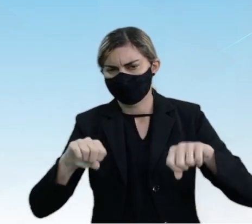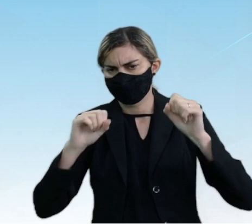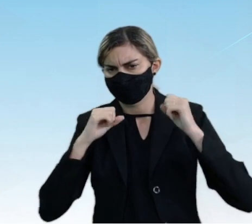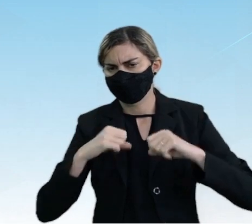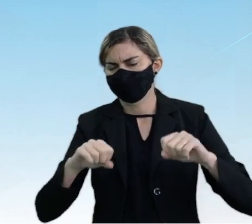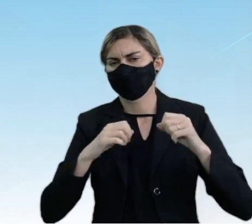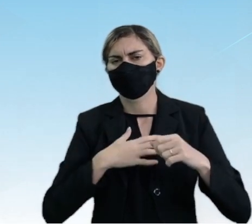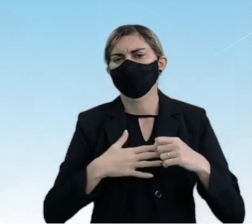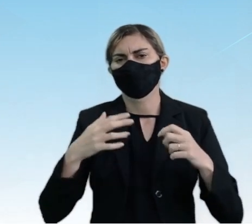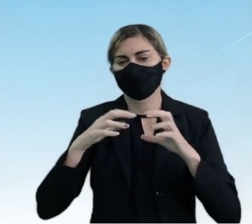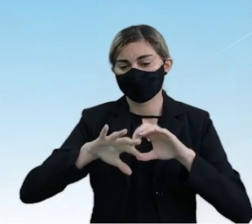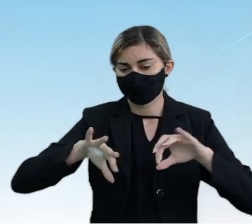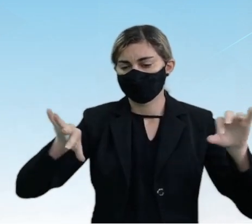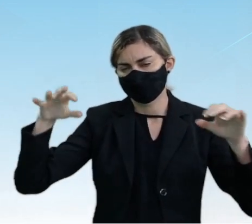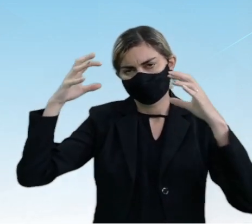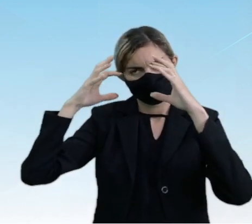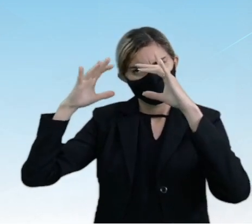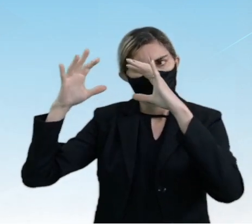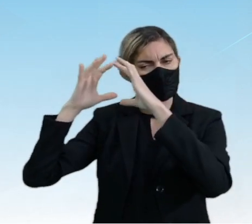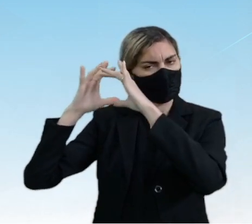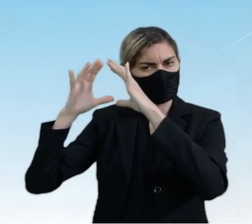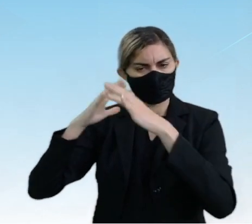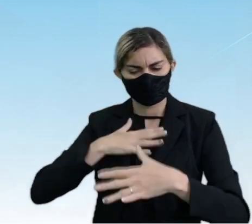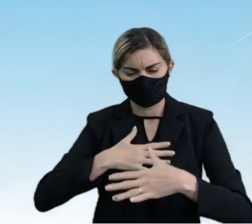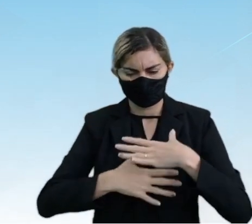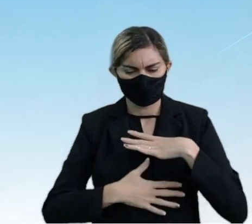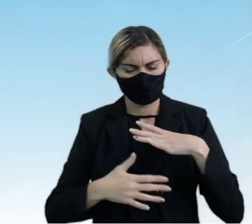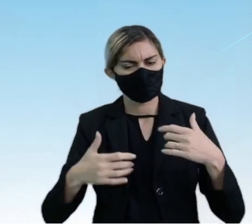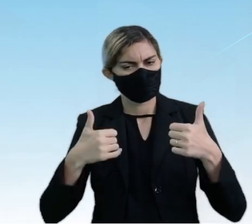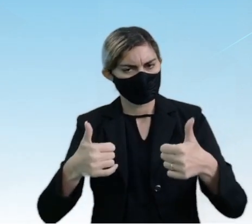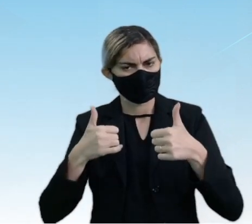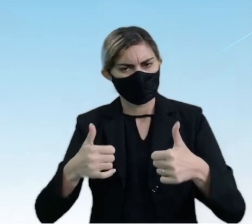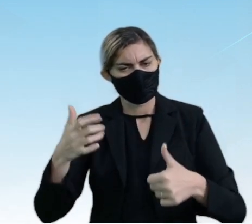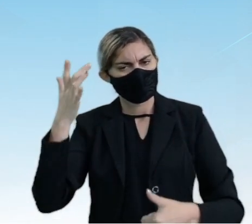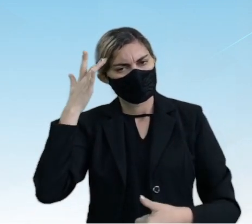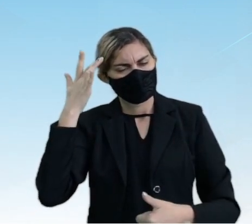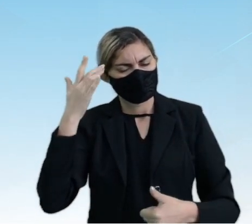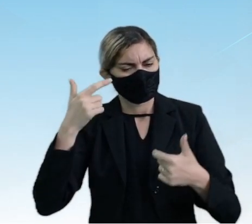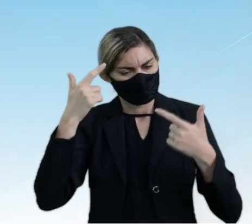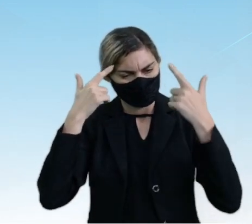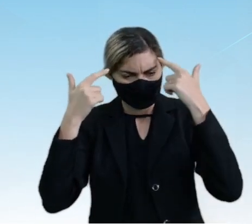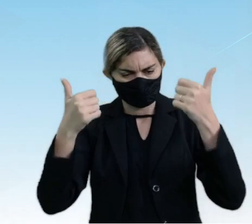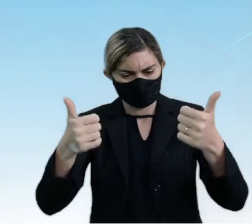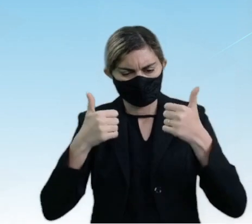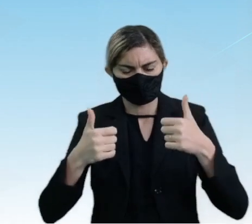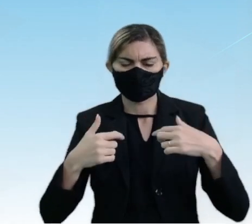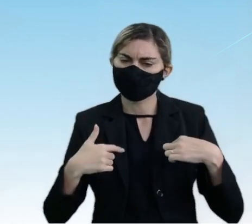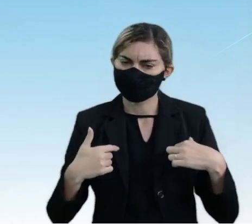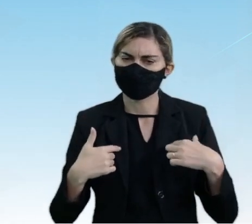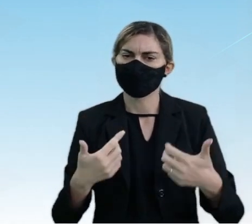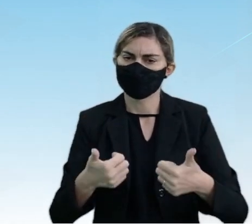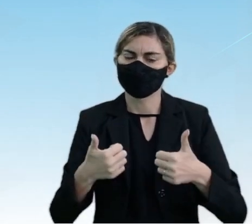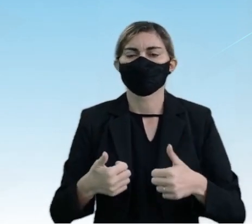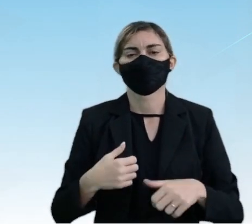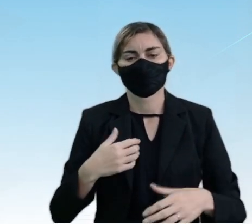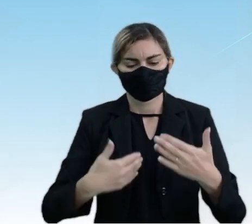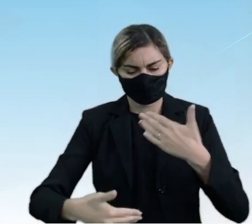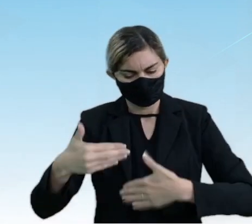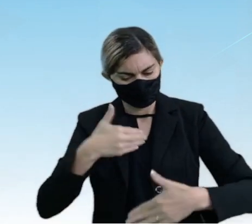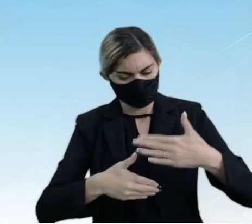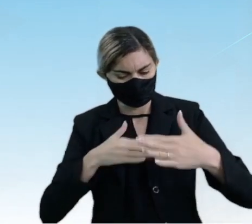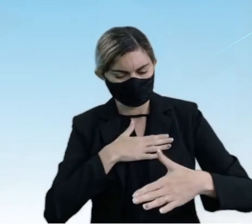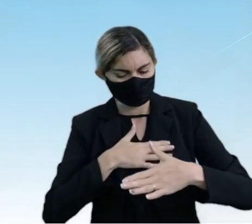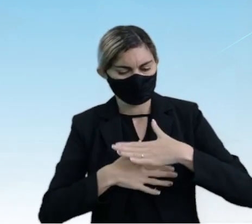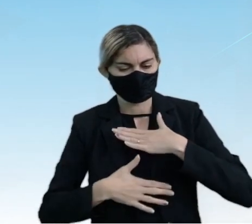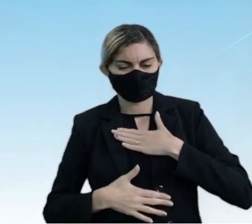da parte intelectual, né, aquela questão do corpo sã e da mente sã. Então, praticar a ginástica significava, além de cuidar do